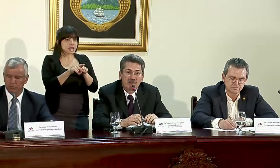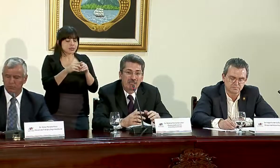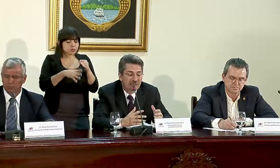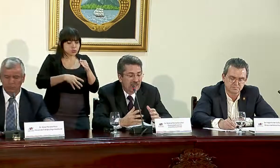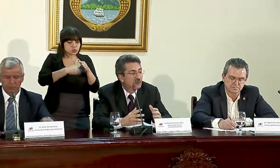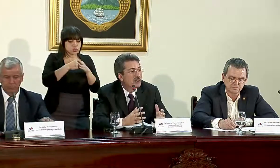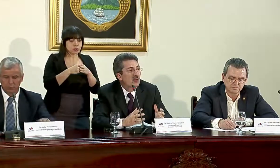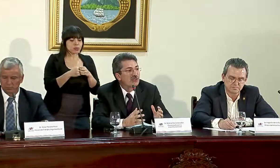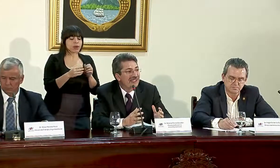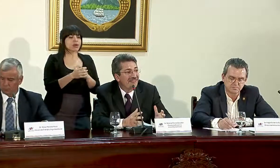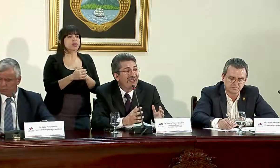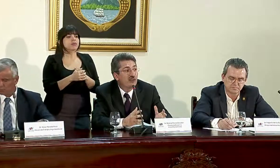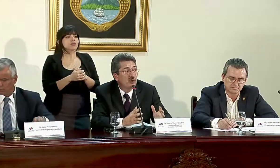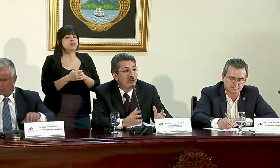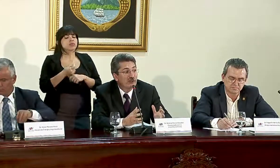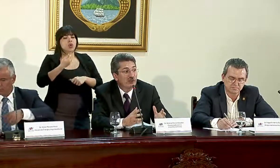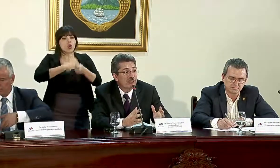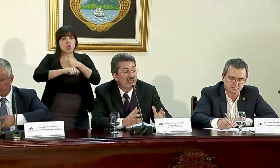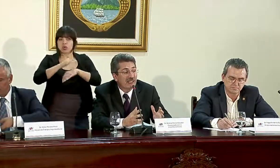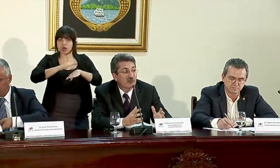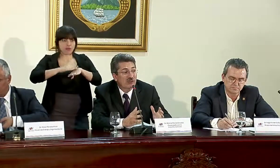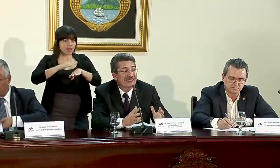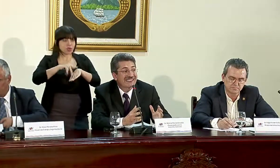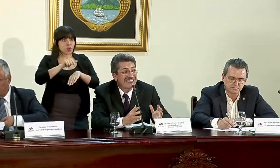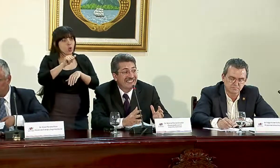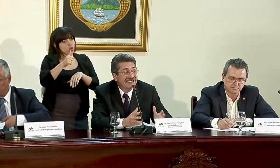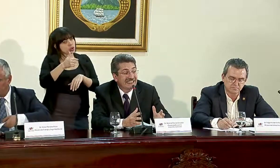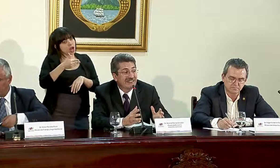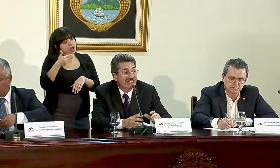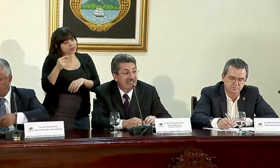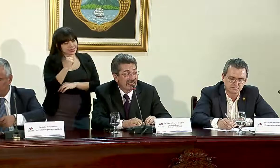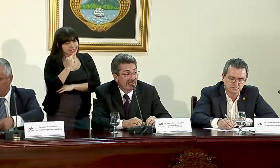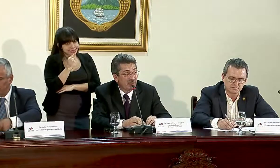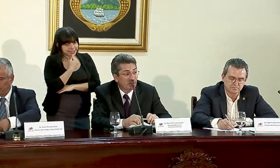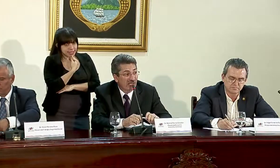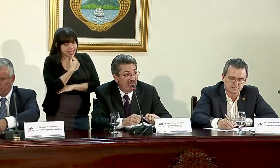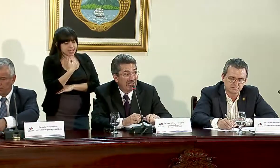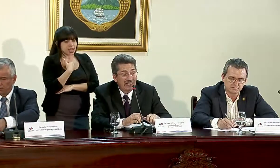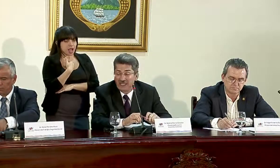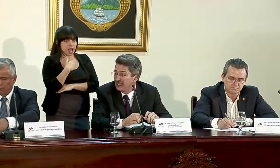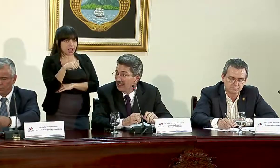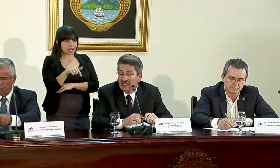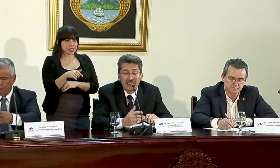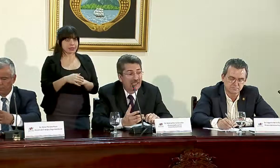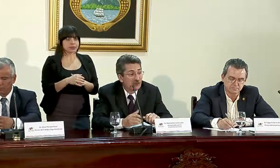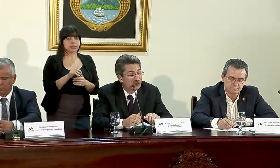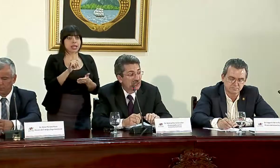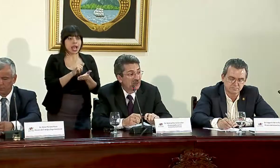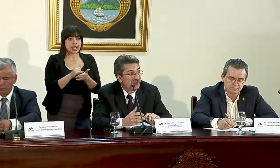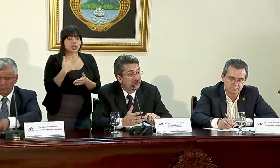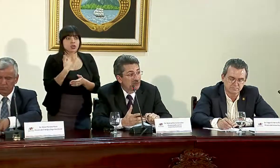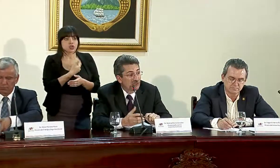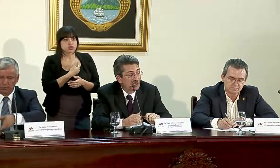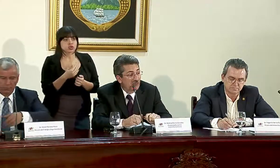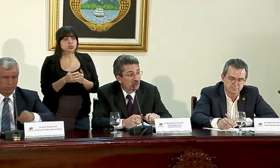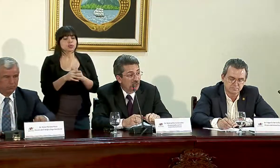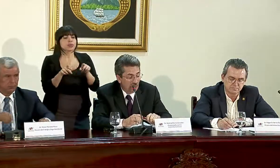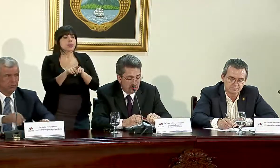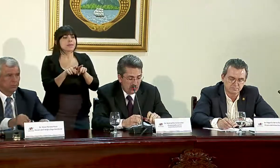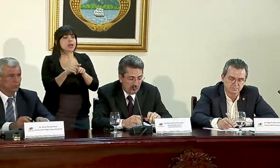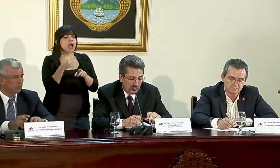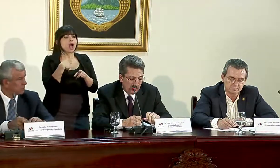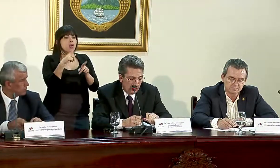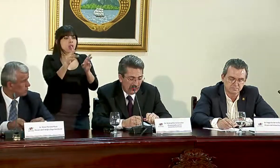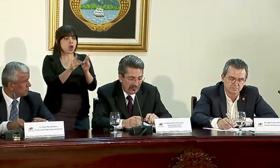sumando, digamos el contrabando es otra de las cosas seriosísimas que tenemos acá, y ahí hemos estado, también tenemos